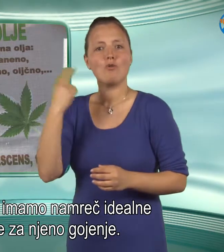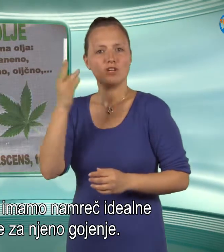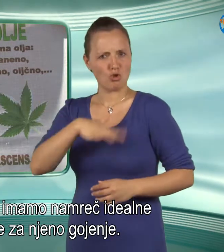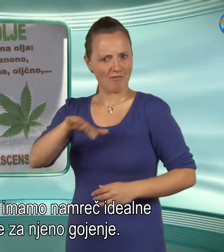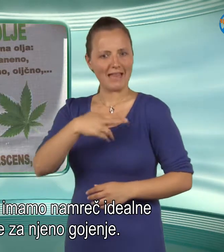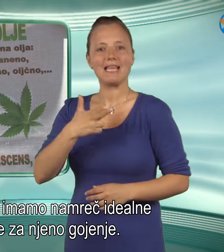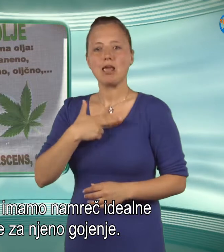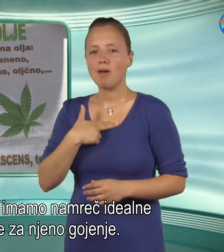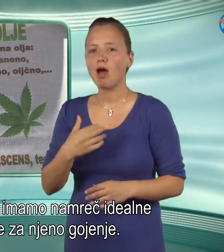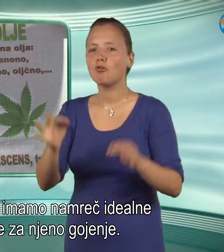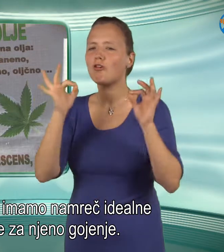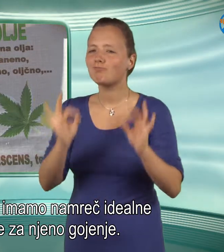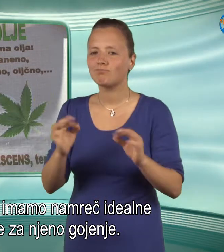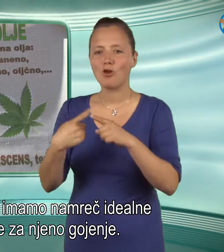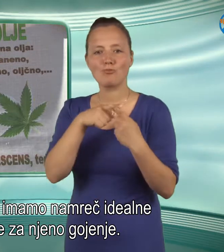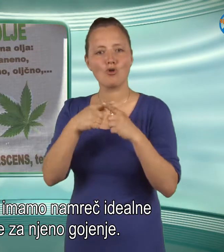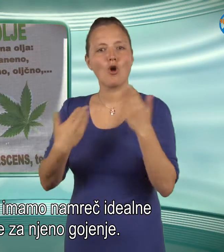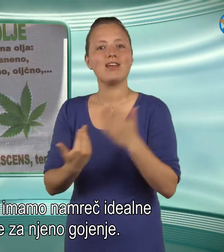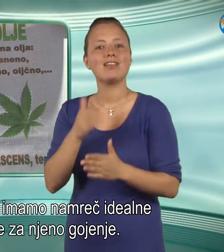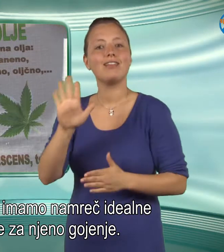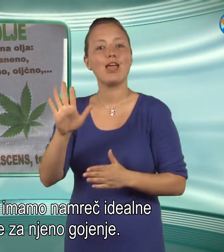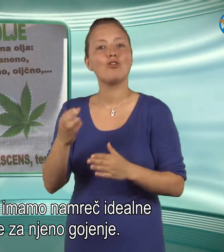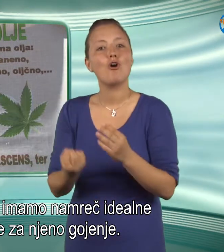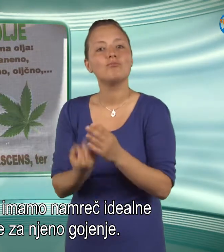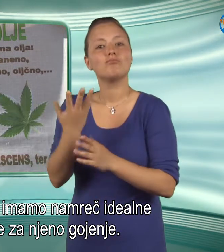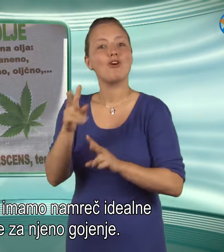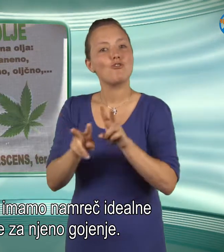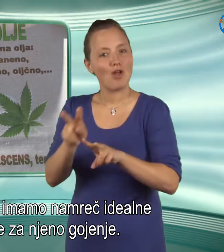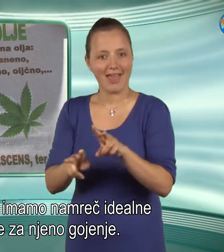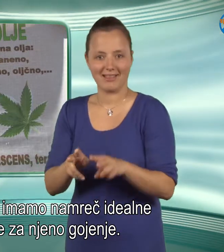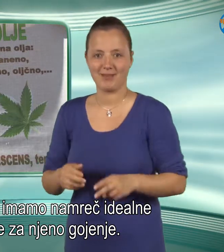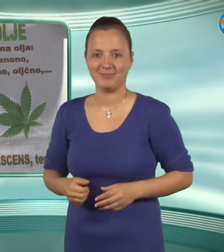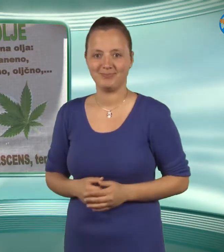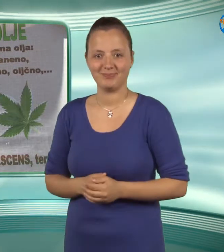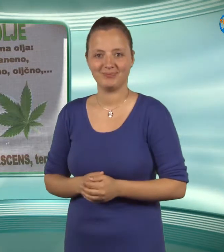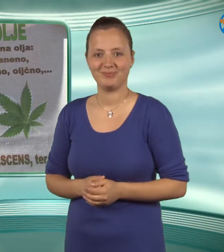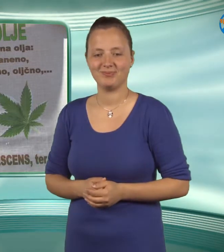V Sloveniji imamo namreč idealne pogoje za njeno gojenje.